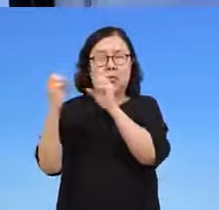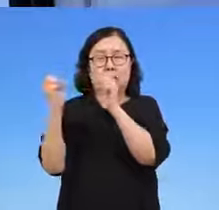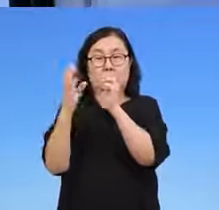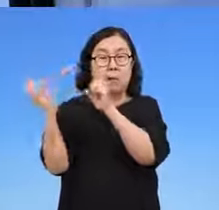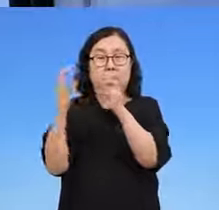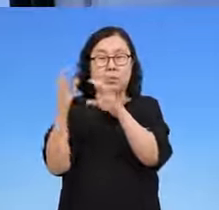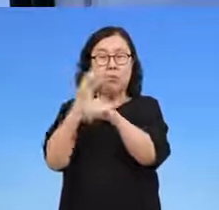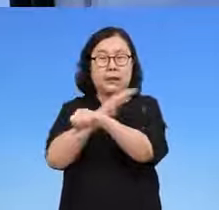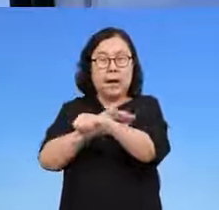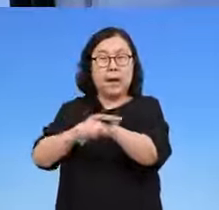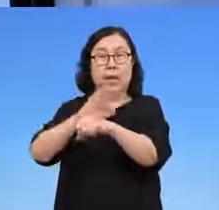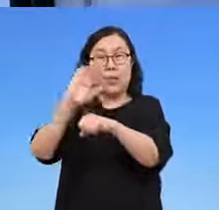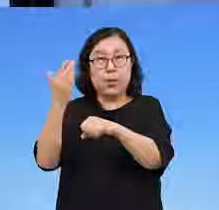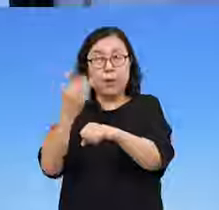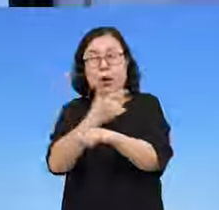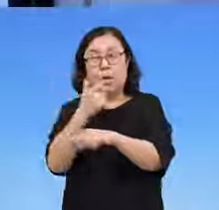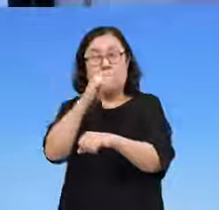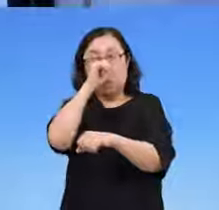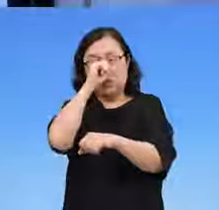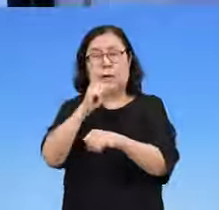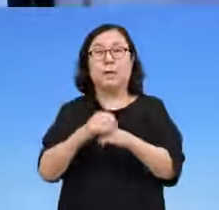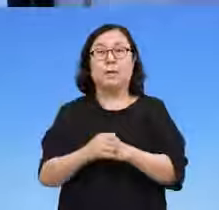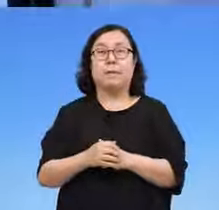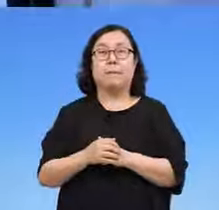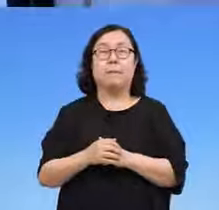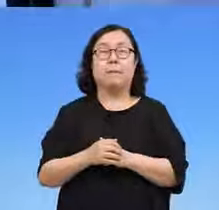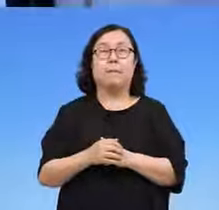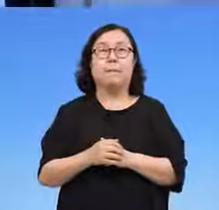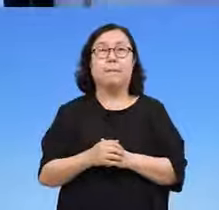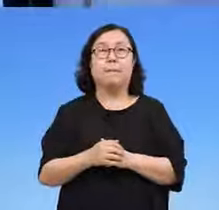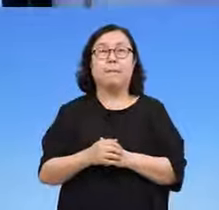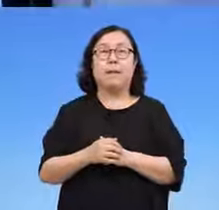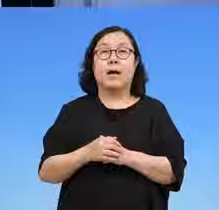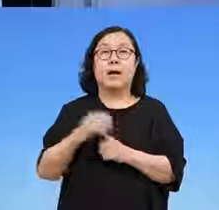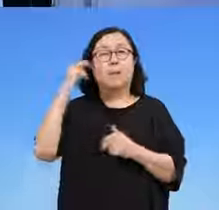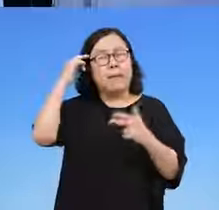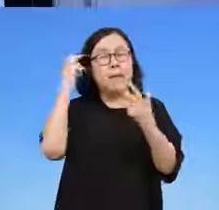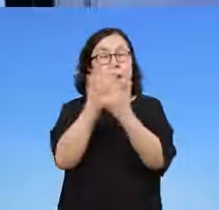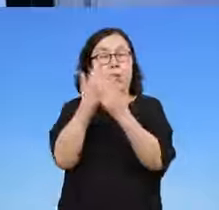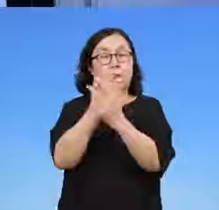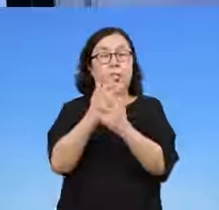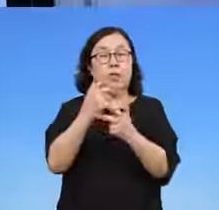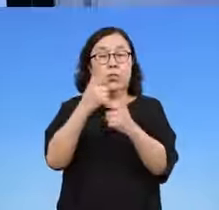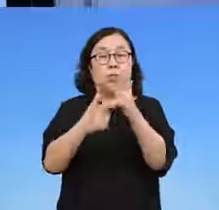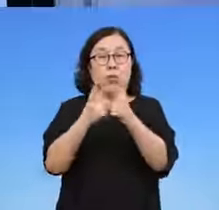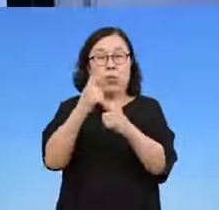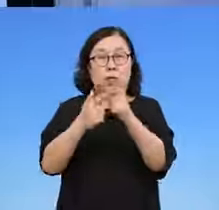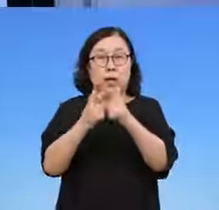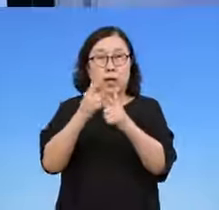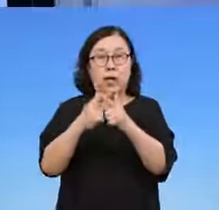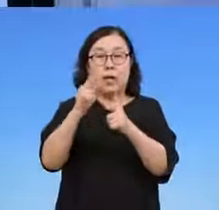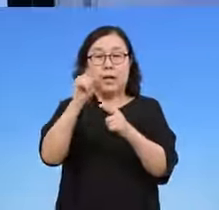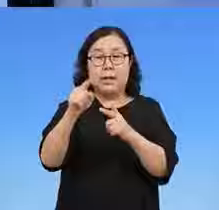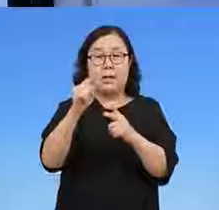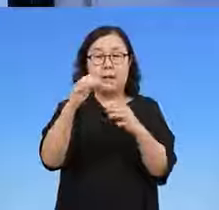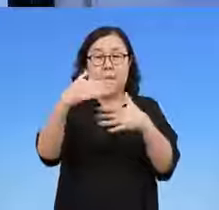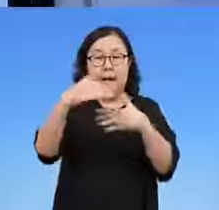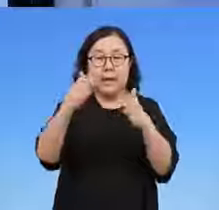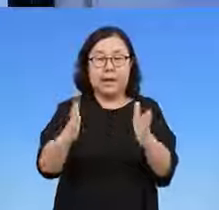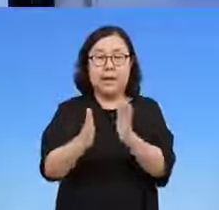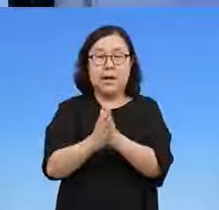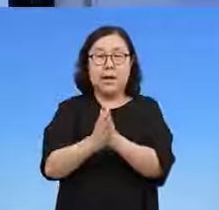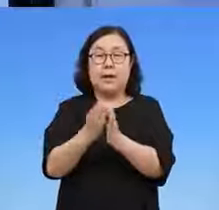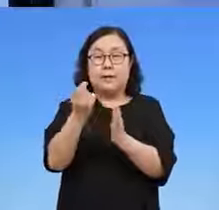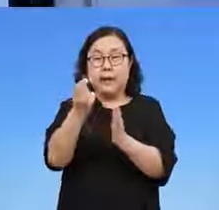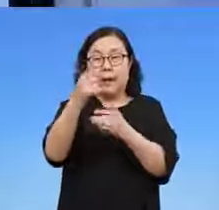전달되어 너무나 신기했다. 그래, 이렇게 하면 되겠다. 매주 목요일 8시 우린 이 방에서 다락방